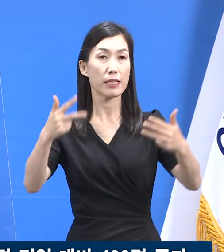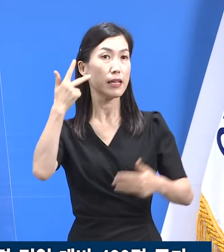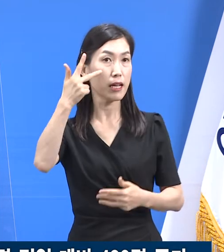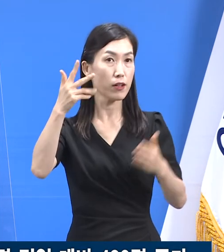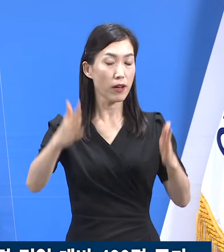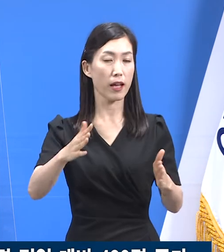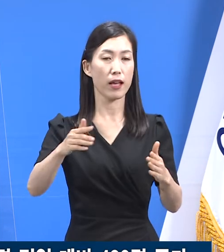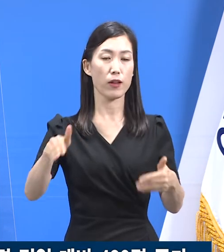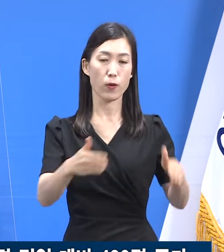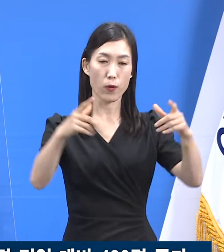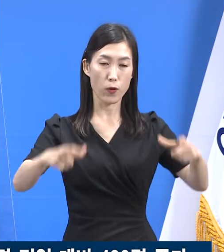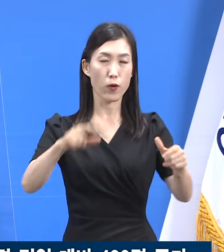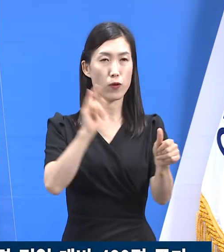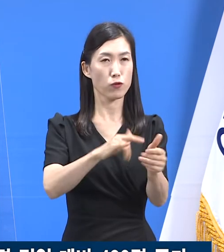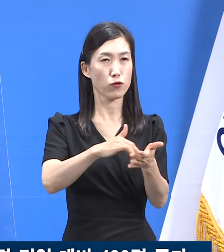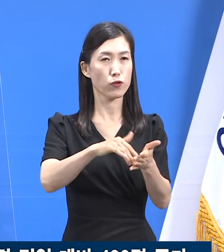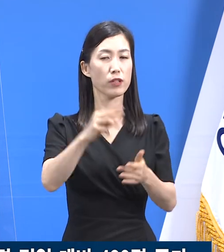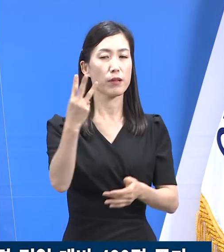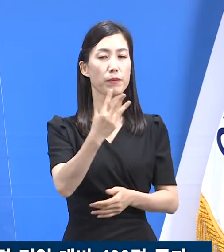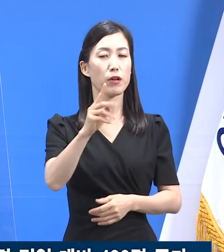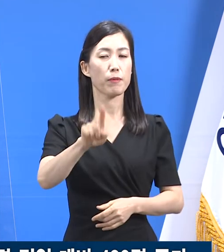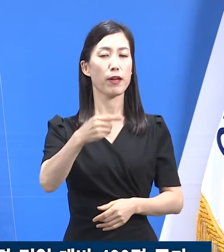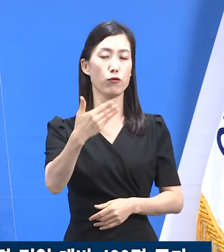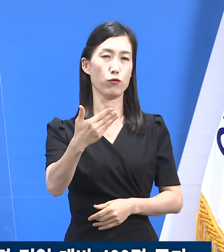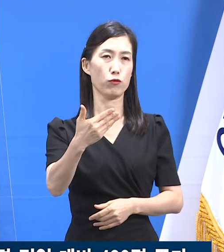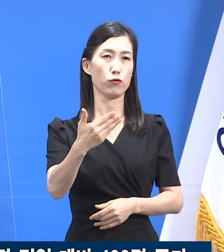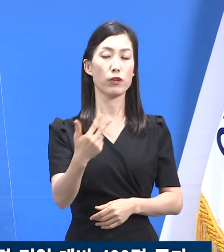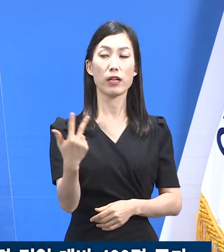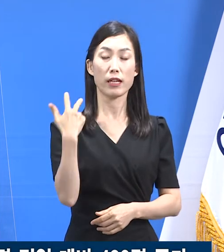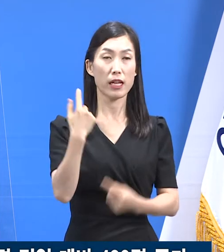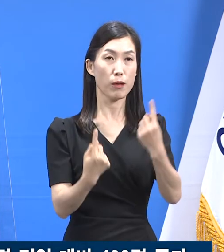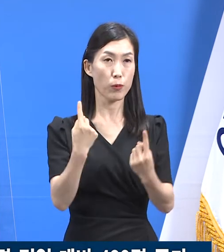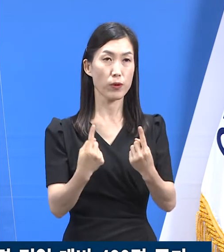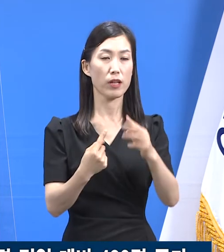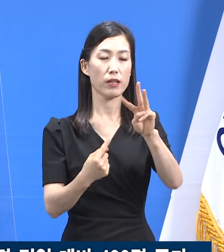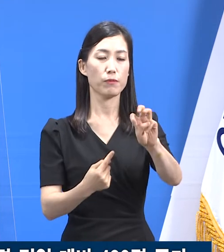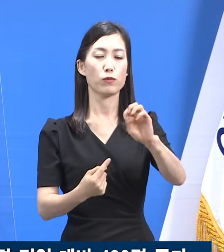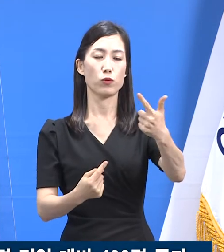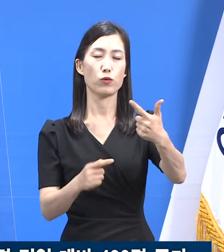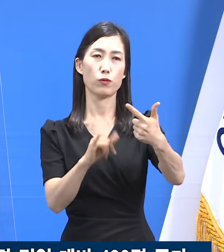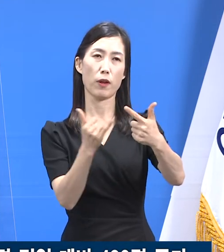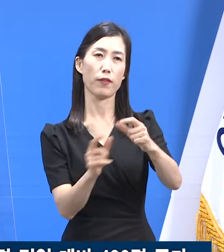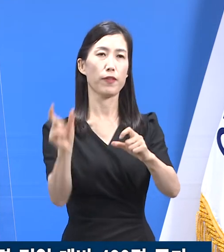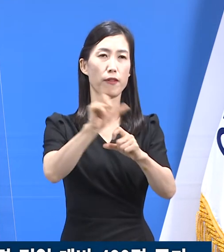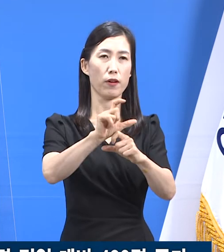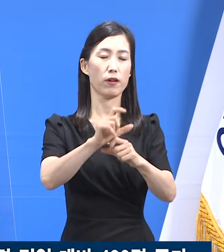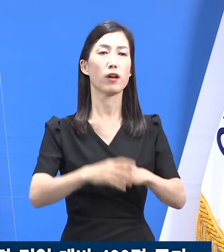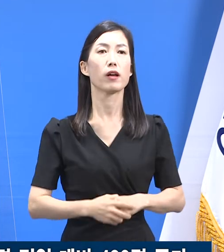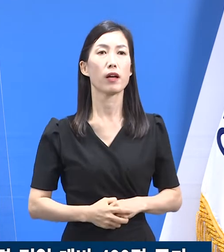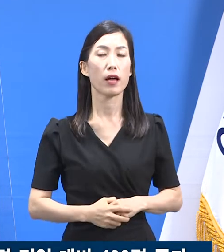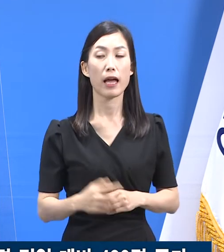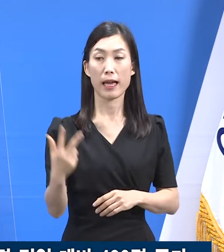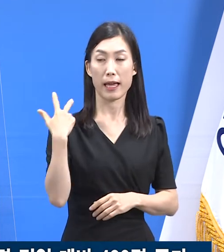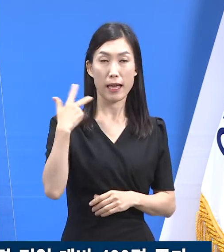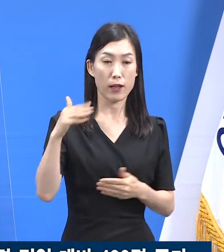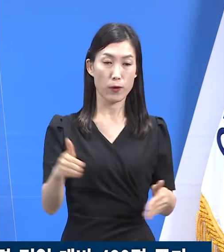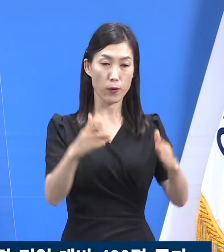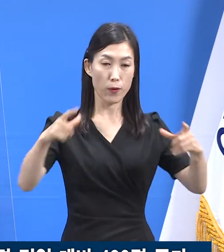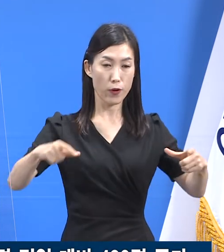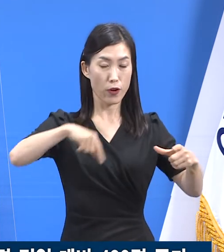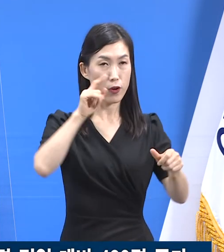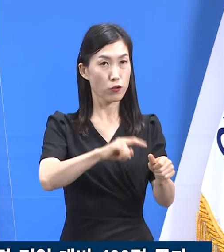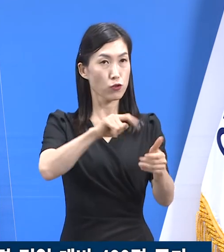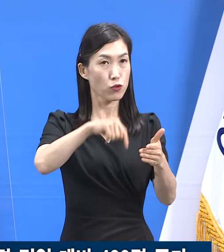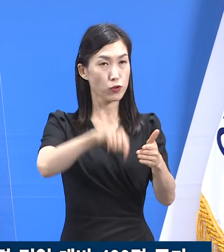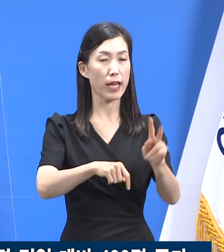도내 확진자 수는 3,109명으로 전주 대비 36명 증가했습니다. 지난주 도내 발생